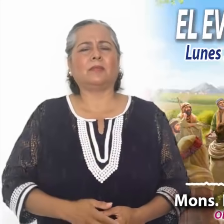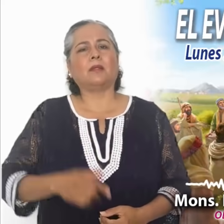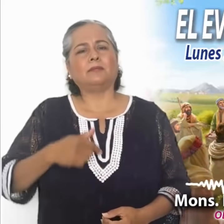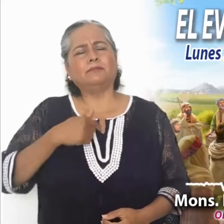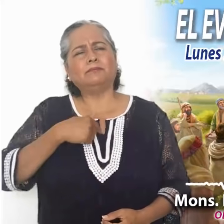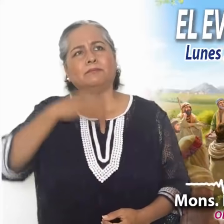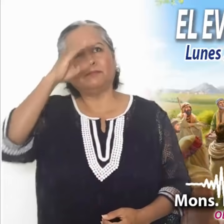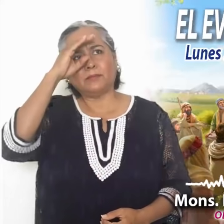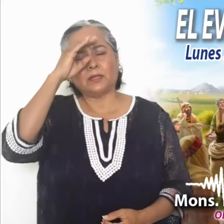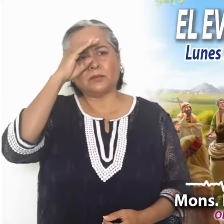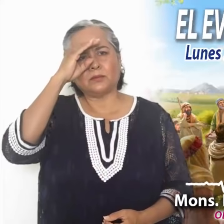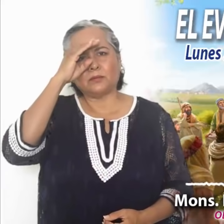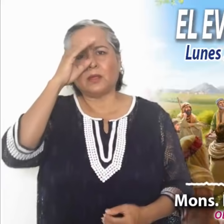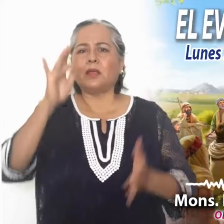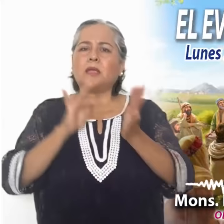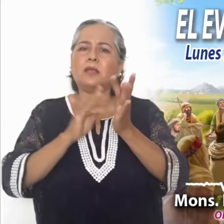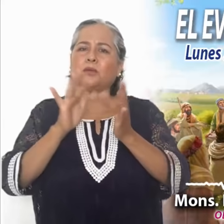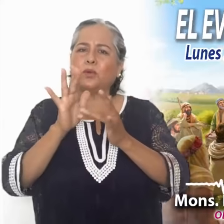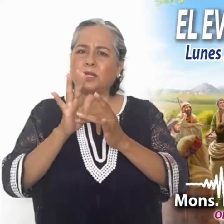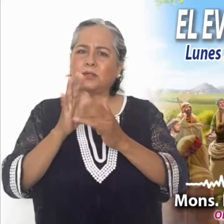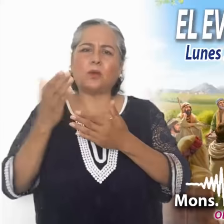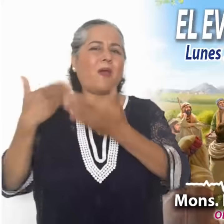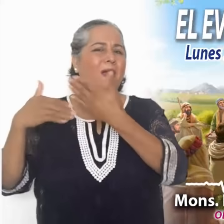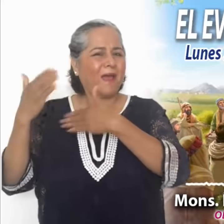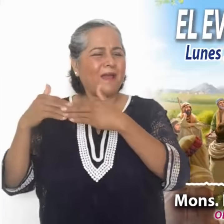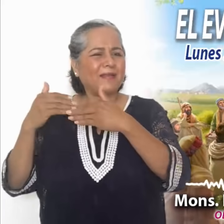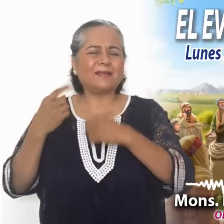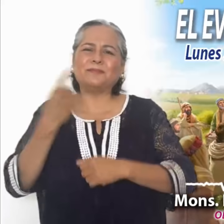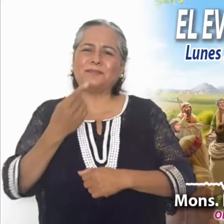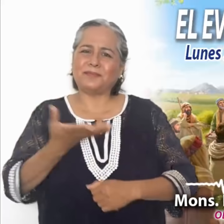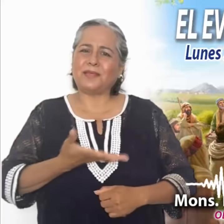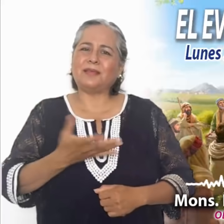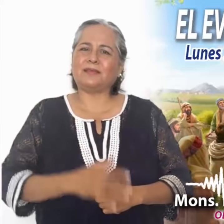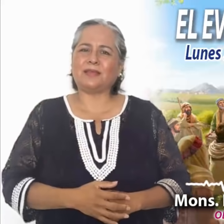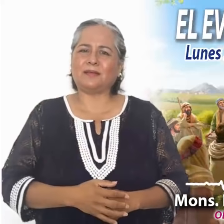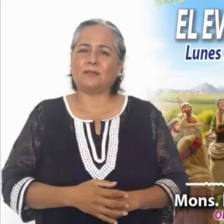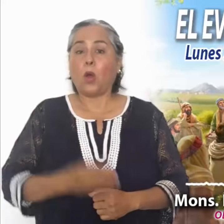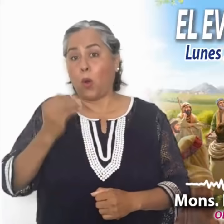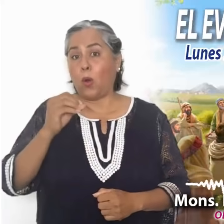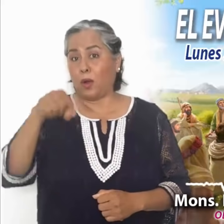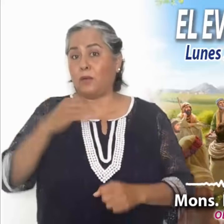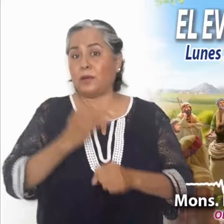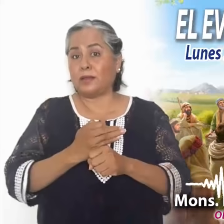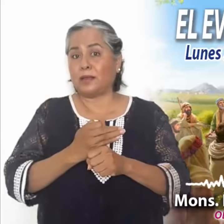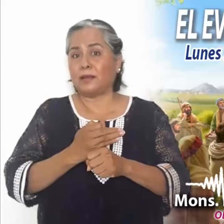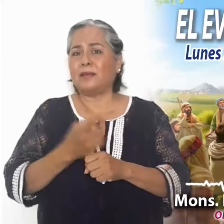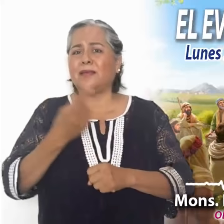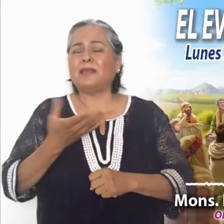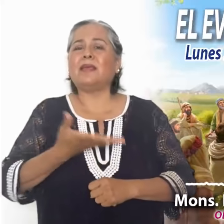a pensar en la forma de actuar de Jesús, tanto en su tiempo como en nuestro tiempo.